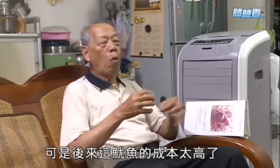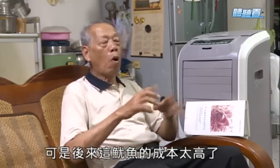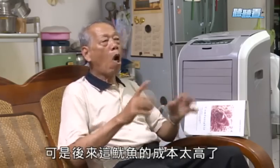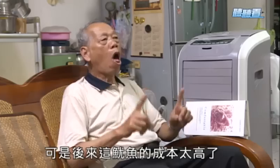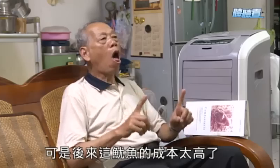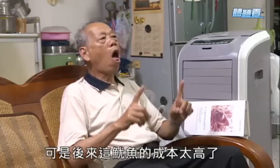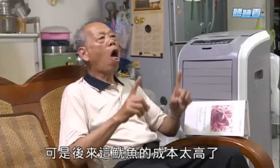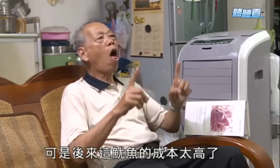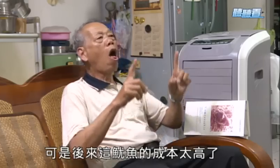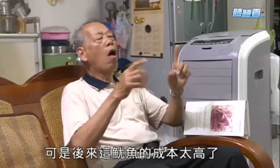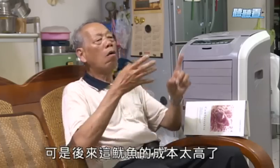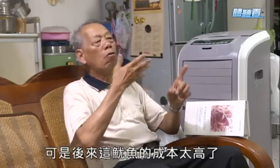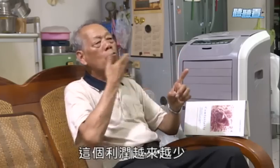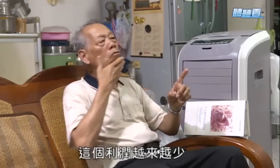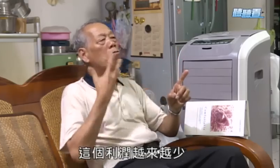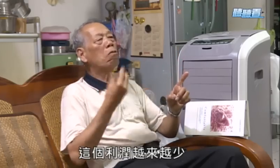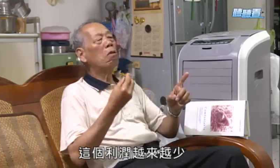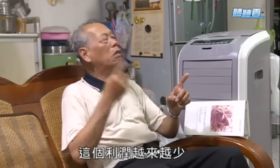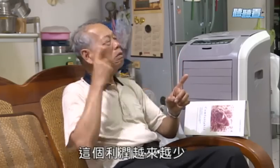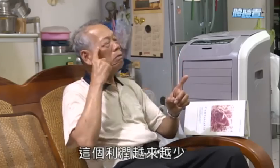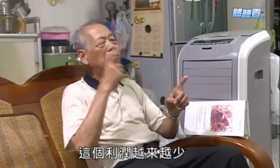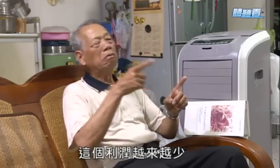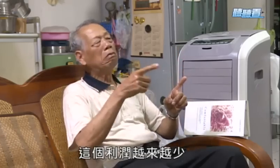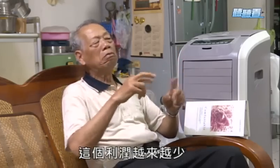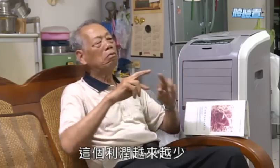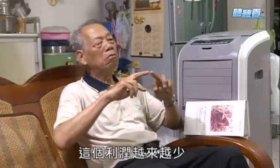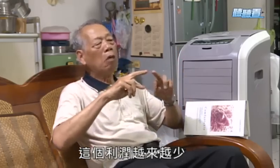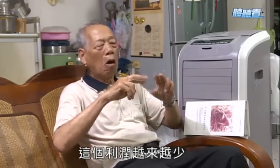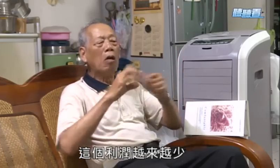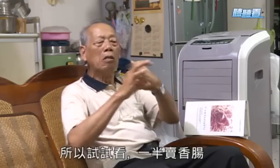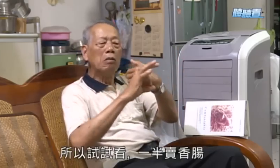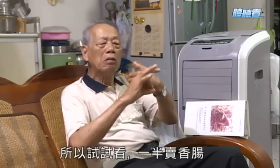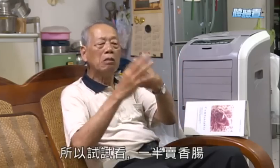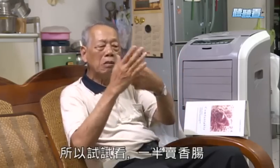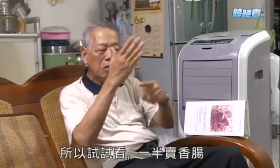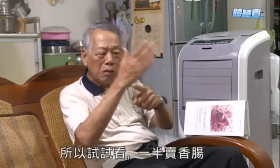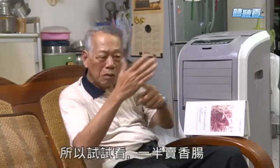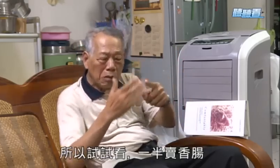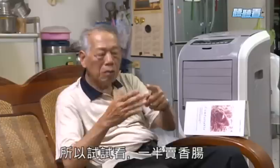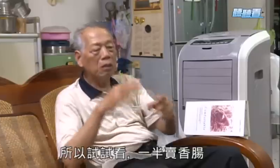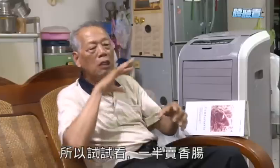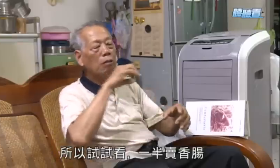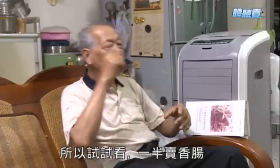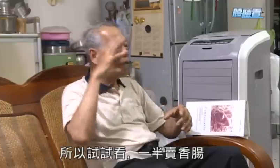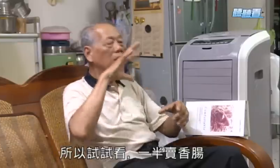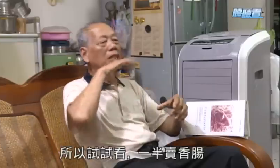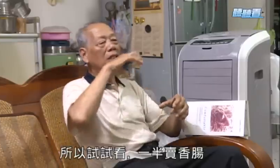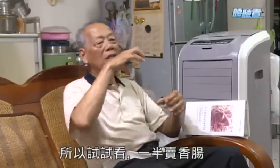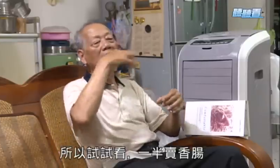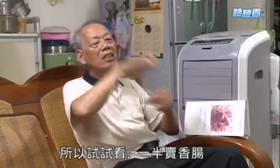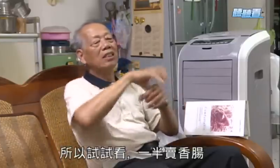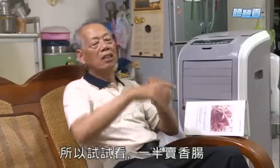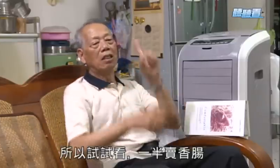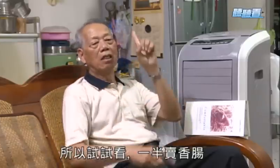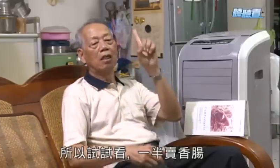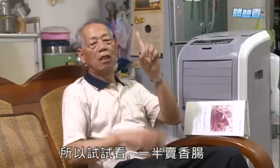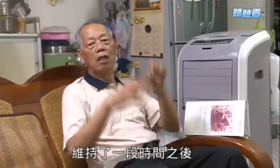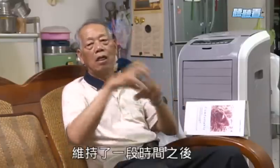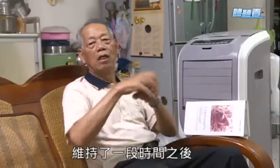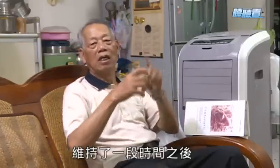太高了，这个利润呢越来越少。所以啊，试试看，一半卖香肠，维持了一段